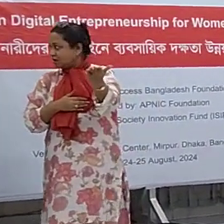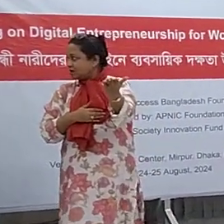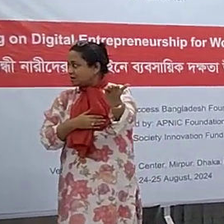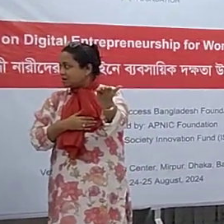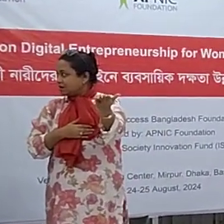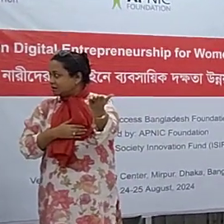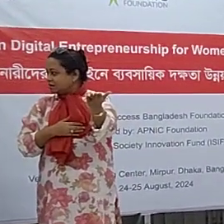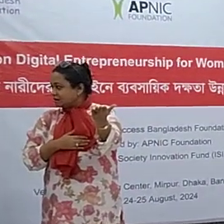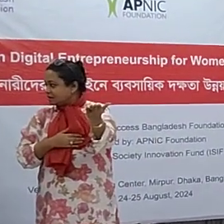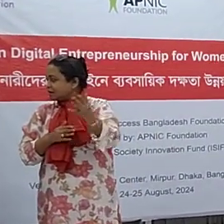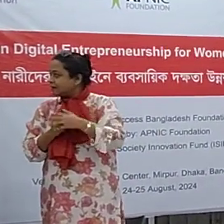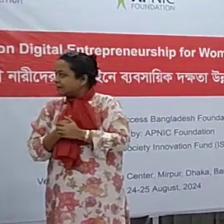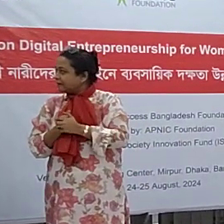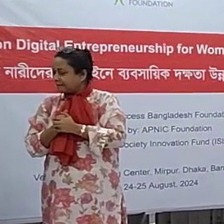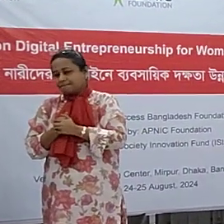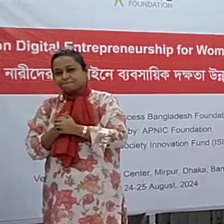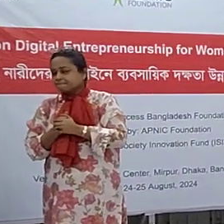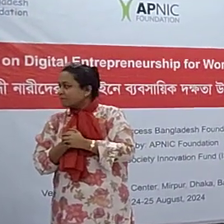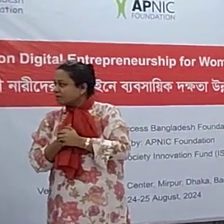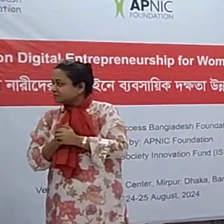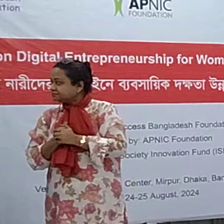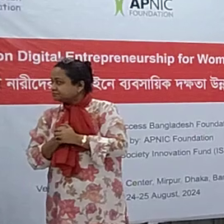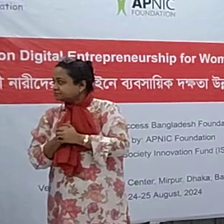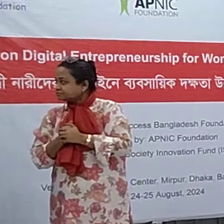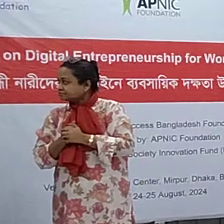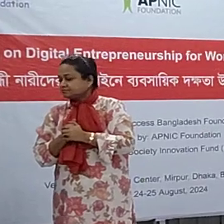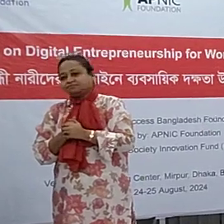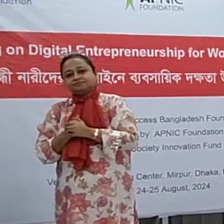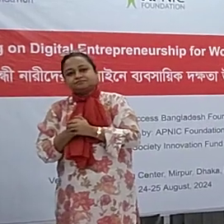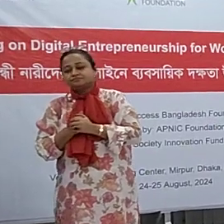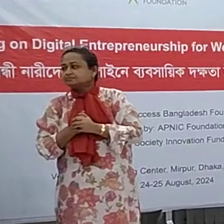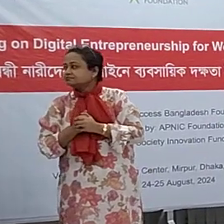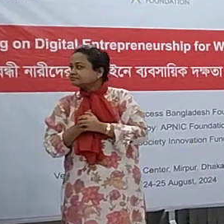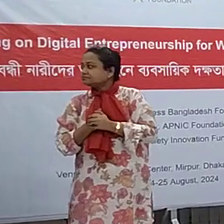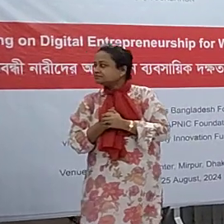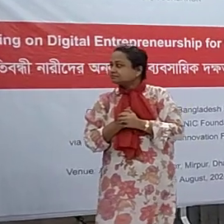আর আপনাদের জানা মধ্যে যদি কোনো বাস্তবন প্রতিবন্ধী নারী বা